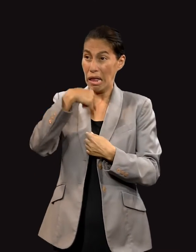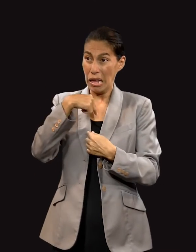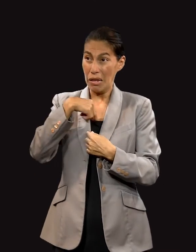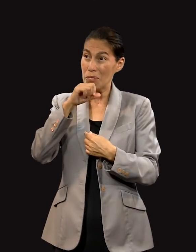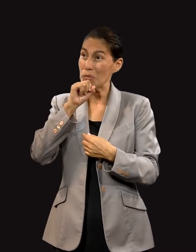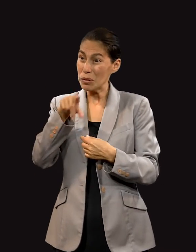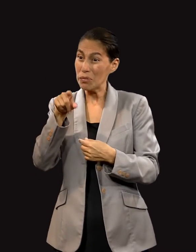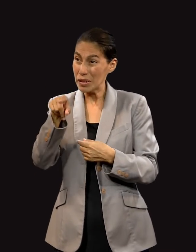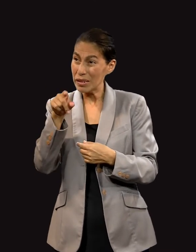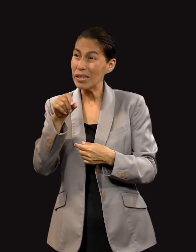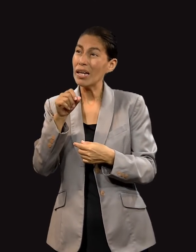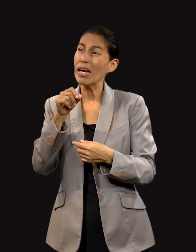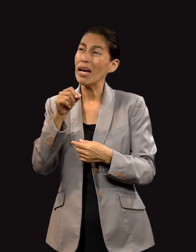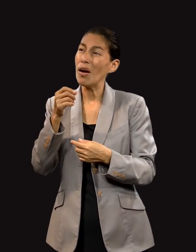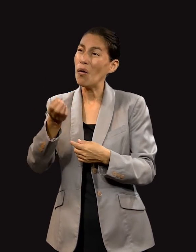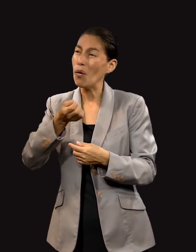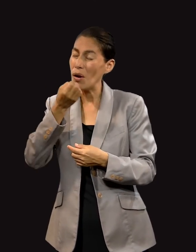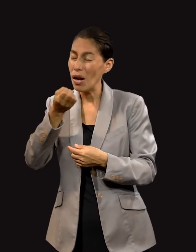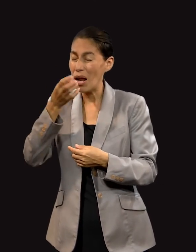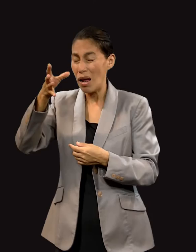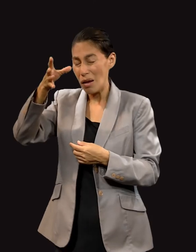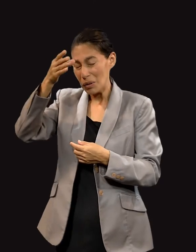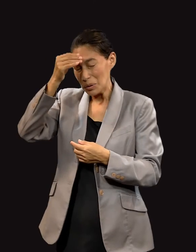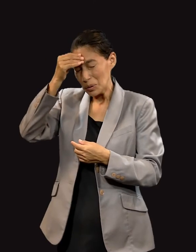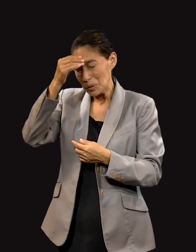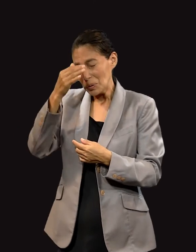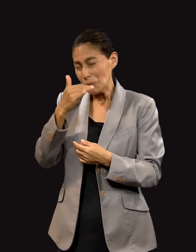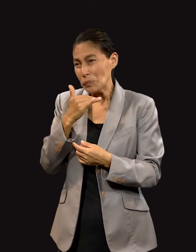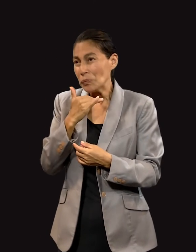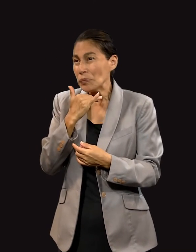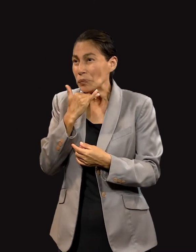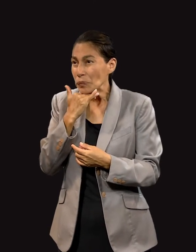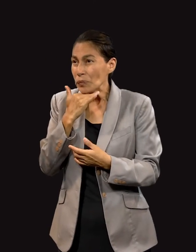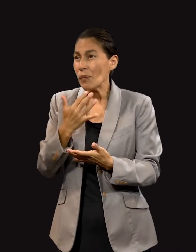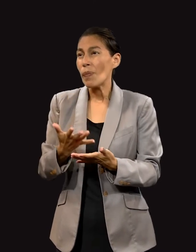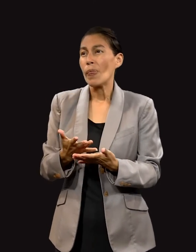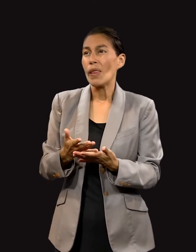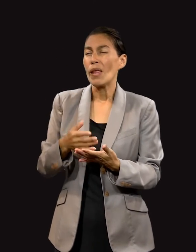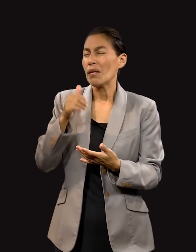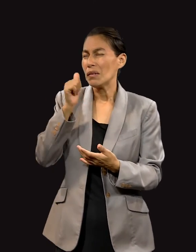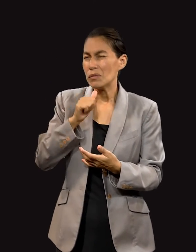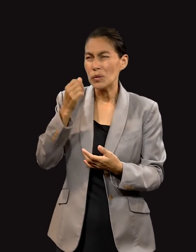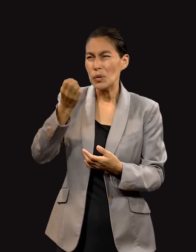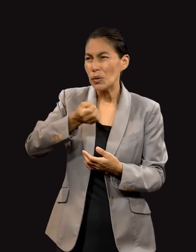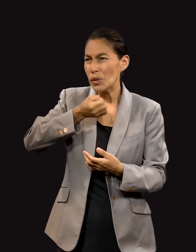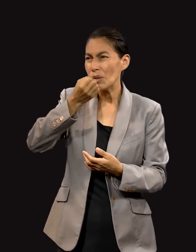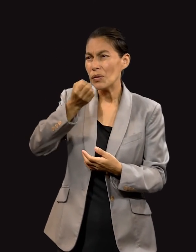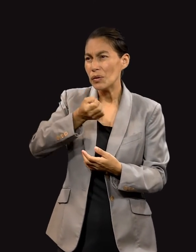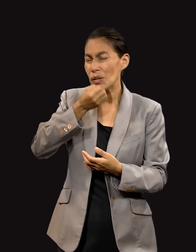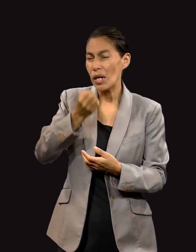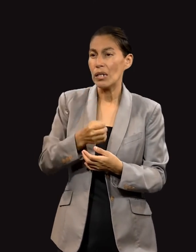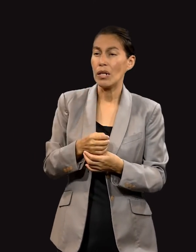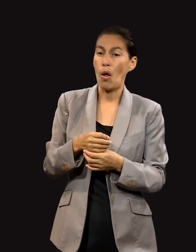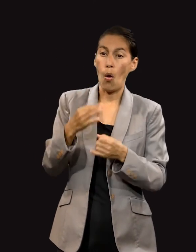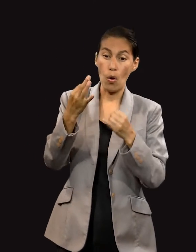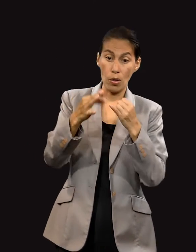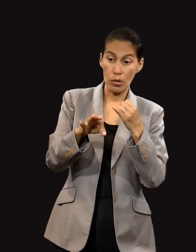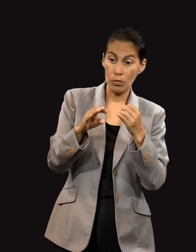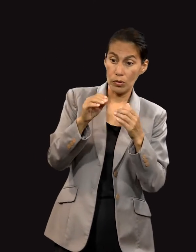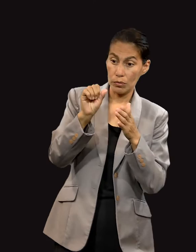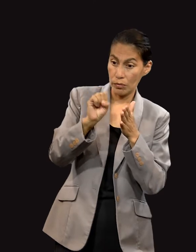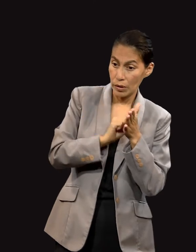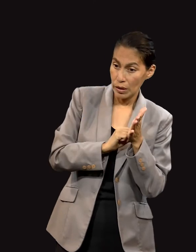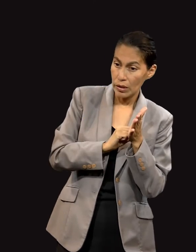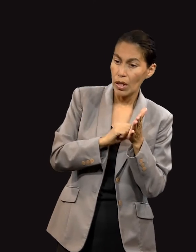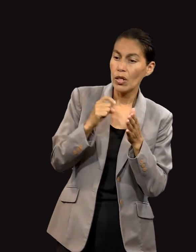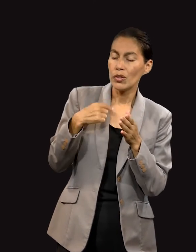perdonarse. Entonces, estuvimos orando mucho. Cuando yo iba con ella, ya los últimos meses, todos los días